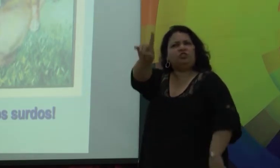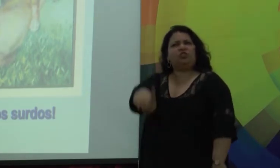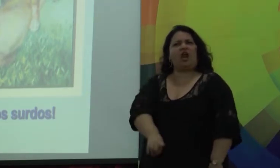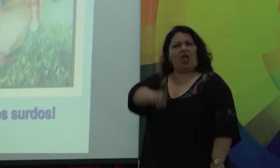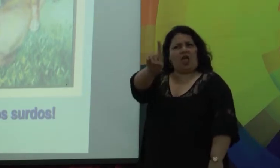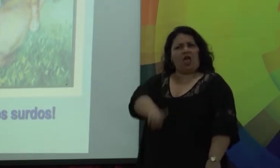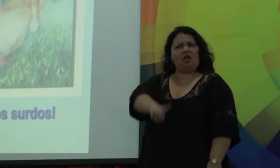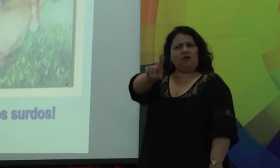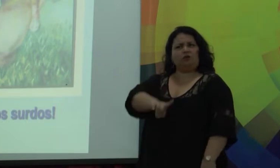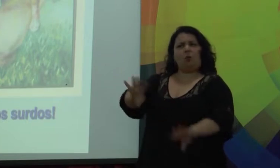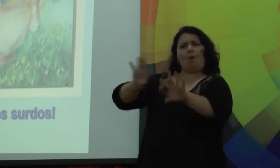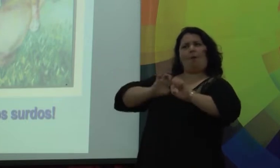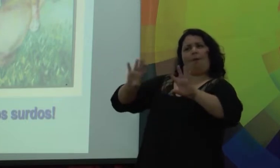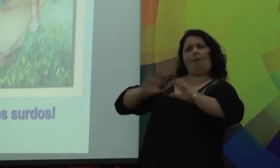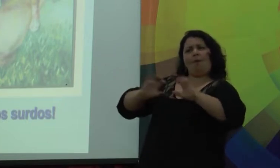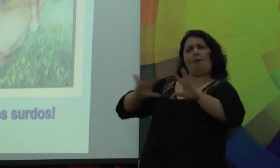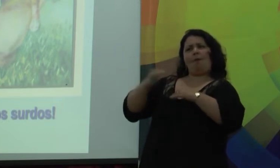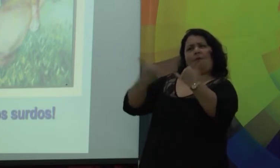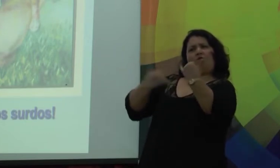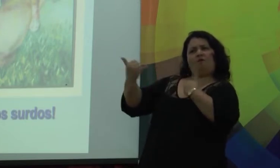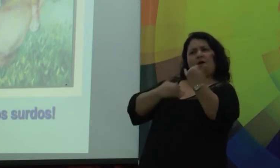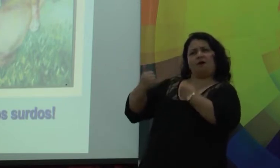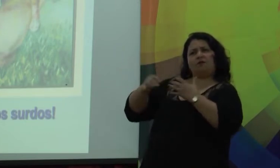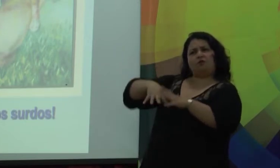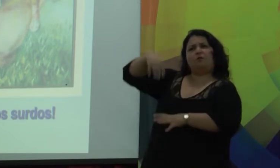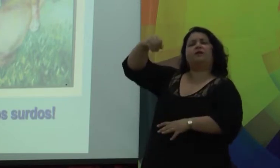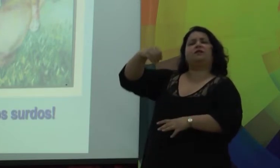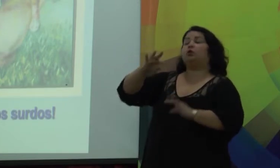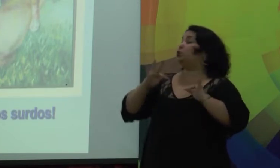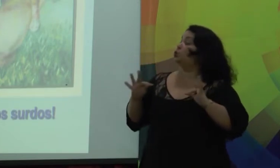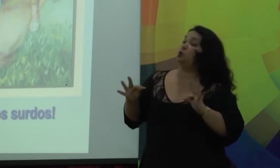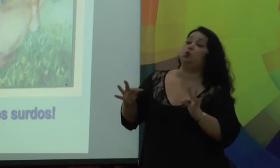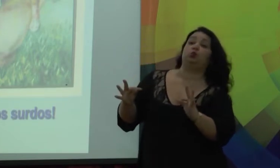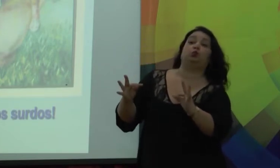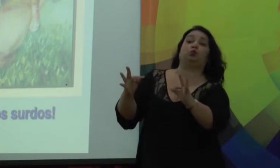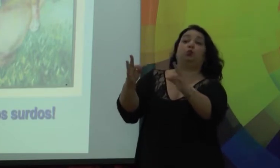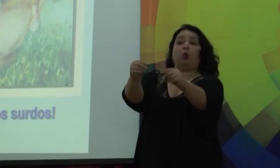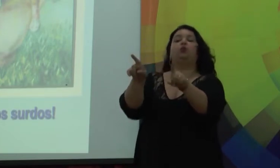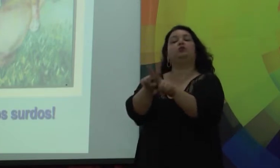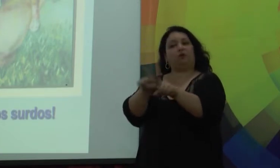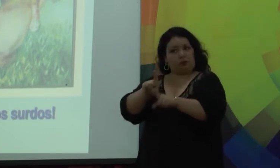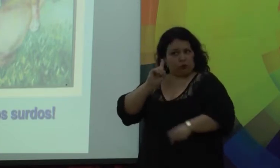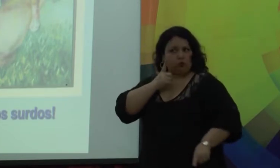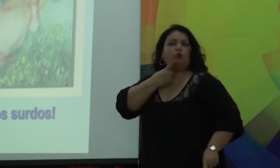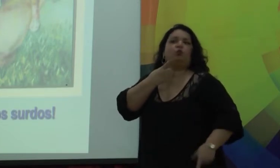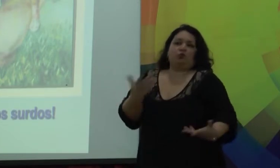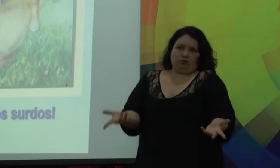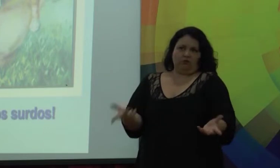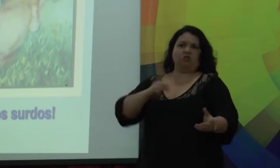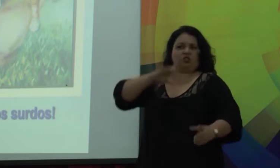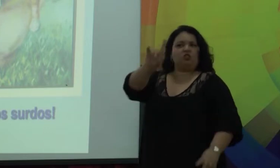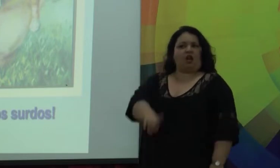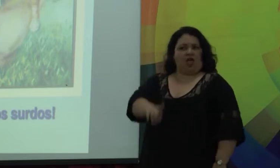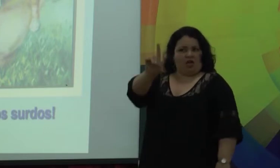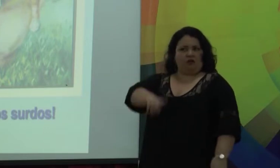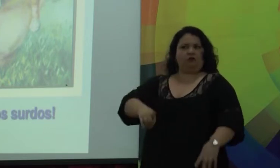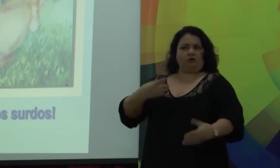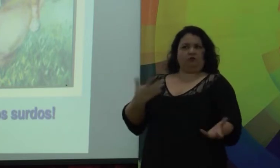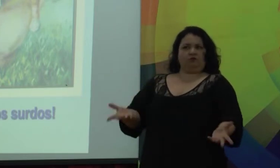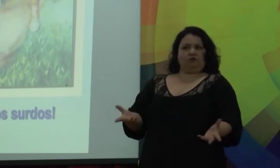ser evangelizados. E são todos, inclusive os surdos também, têm que ser